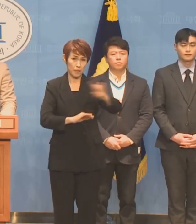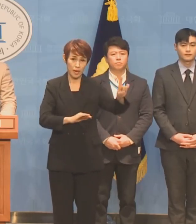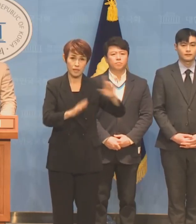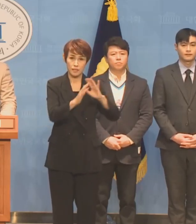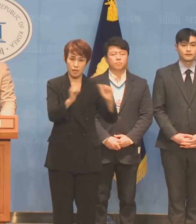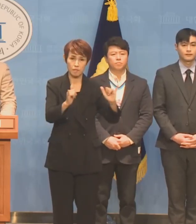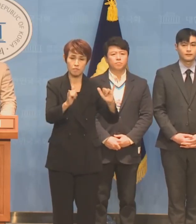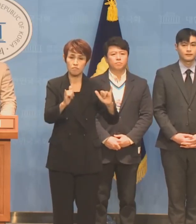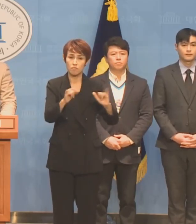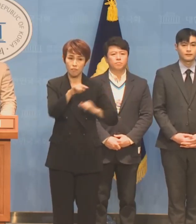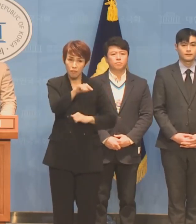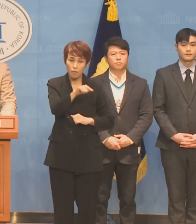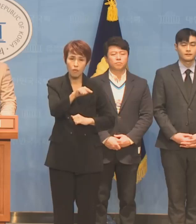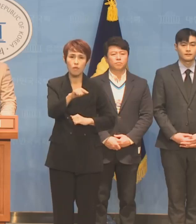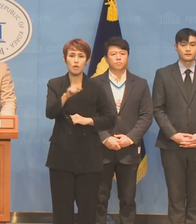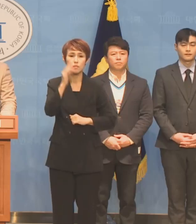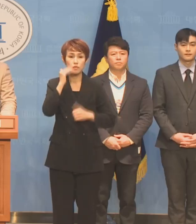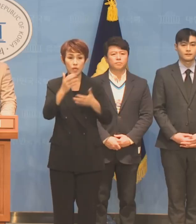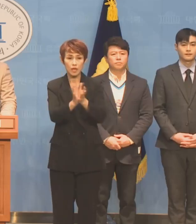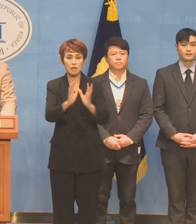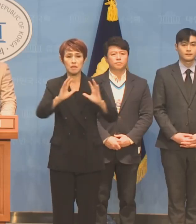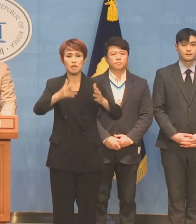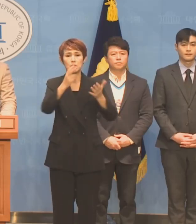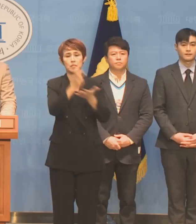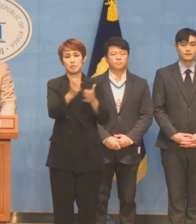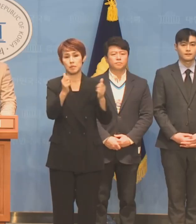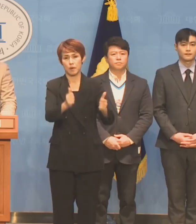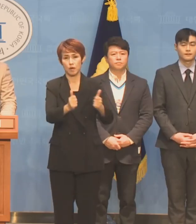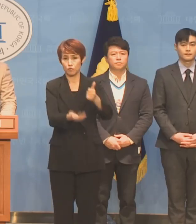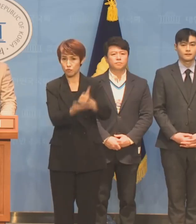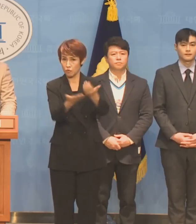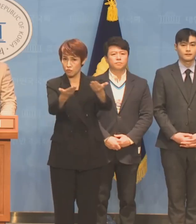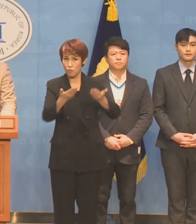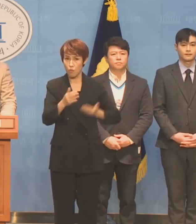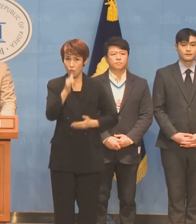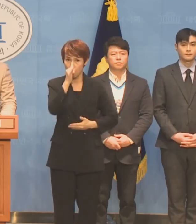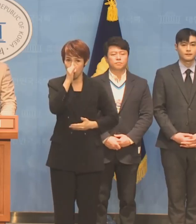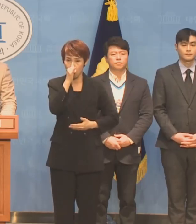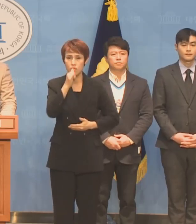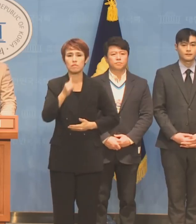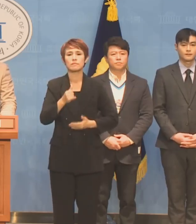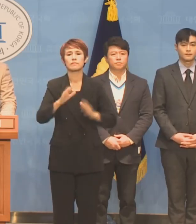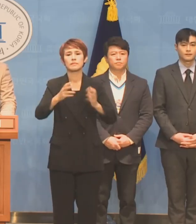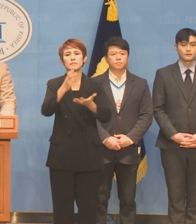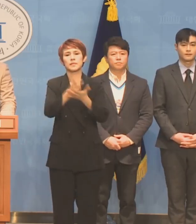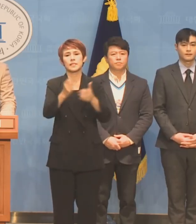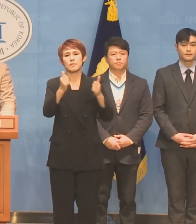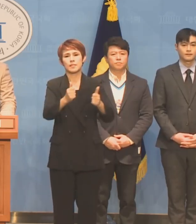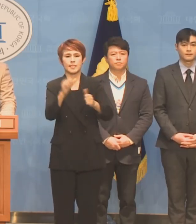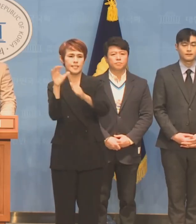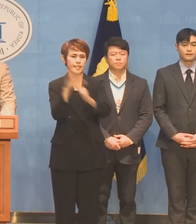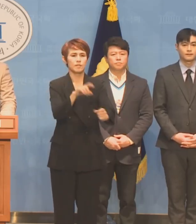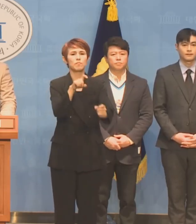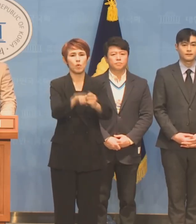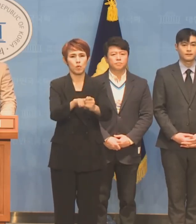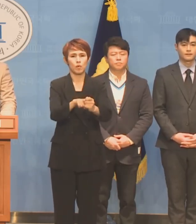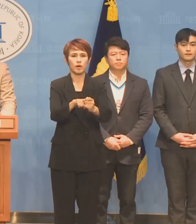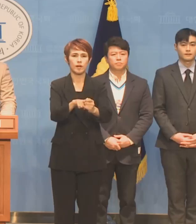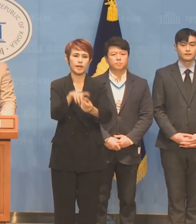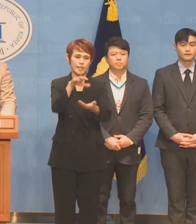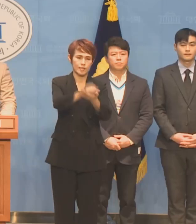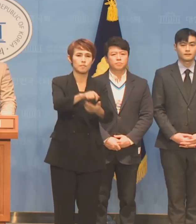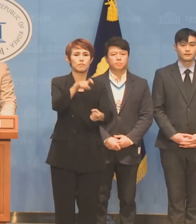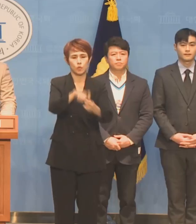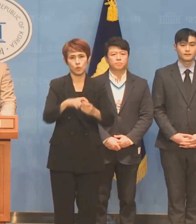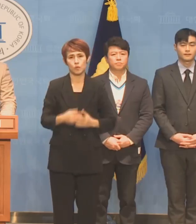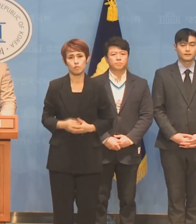민주당이 헌법재판관으로 추천한 것은 누가 보더라도 헌법재판소를 장악하려는 수작입니다. 민주당의